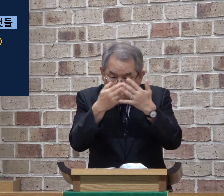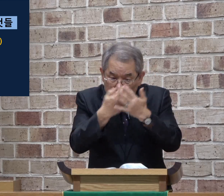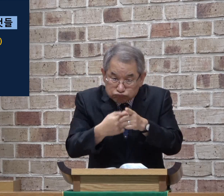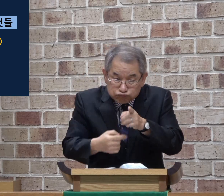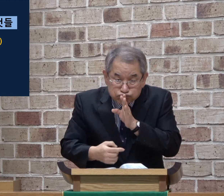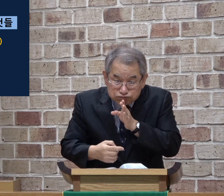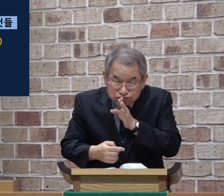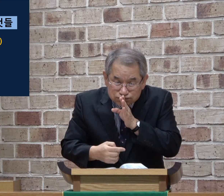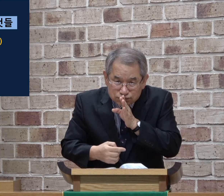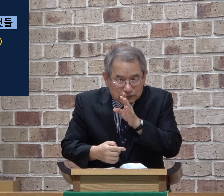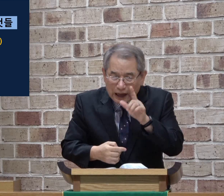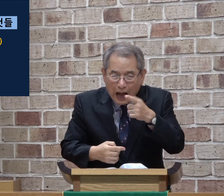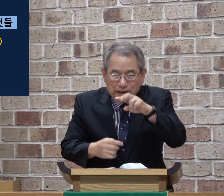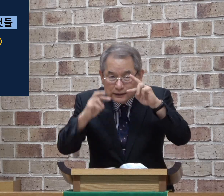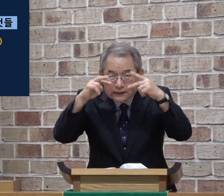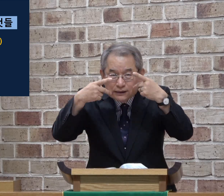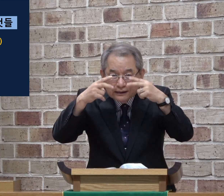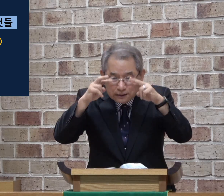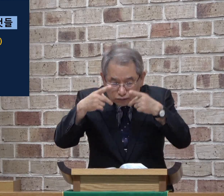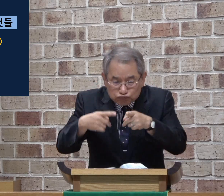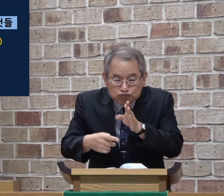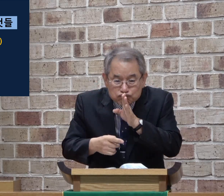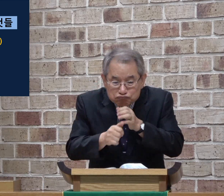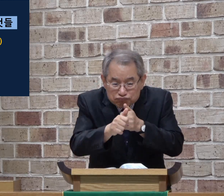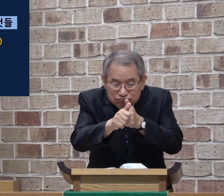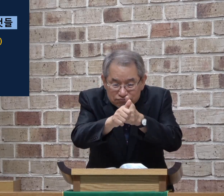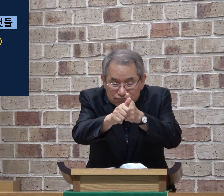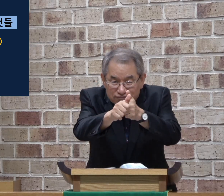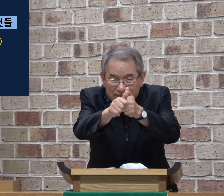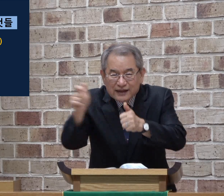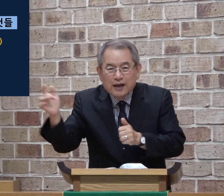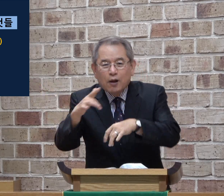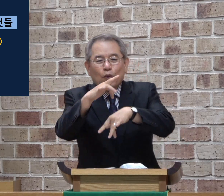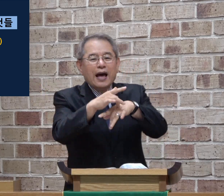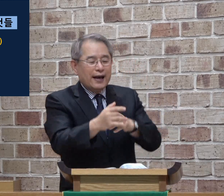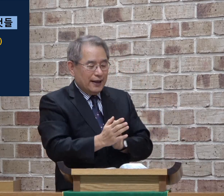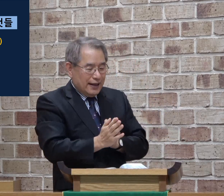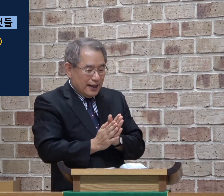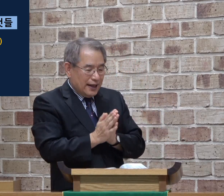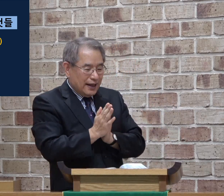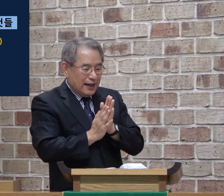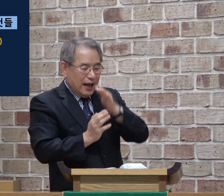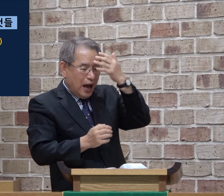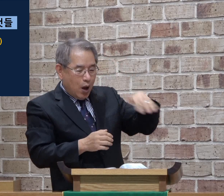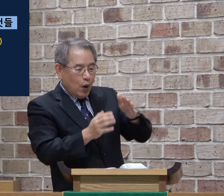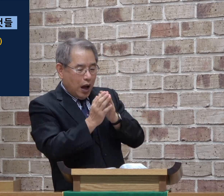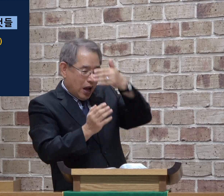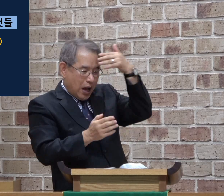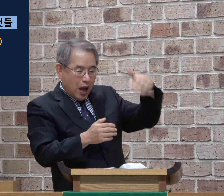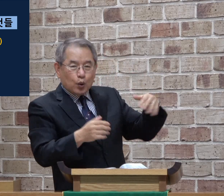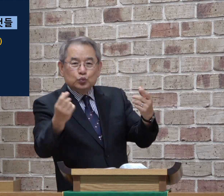그러나 우리가 그 신앙생활 하는 가운데에서도 우리를 마치 아닌 것이 맞는 것처럼 우리를 착각하게 합니다.